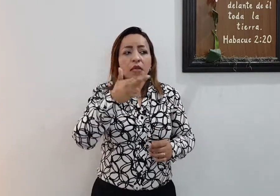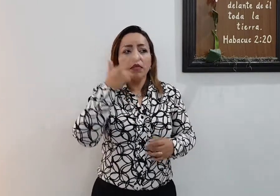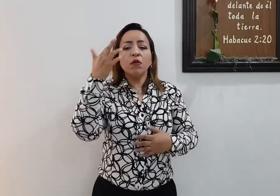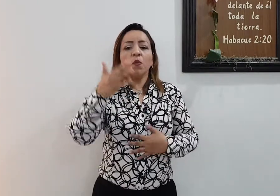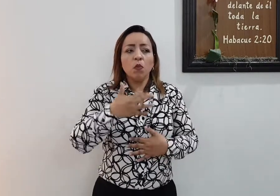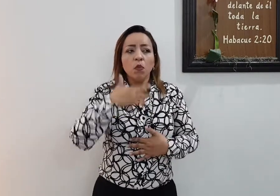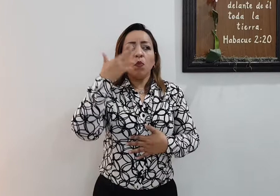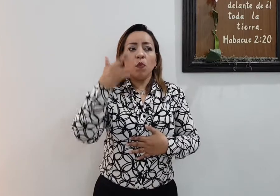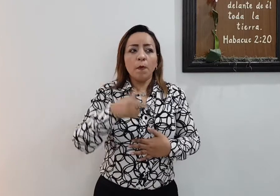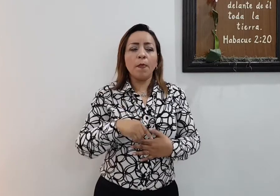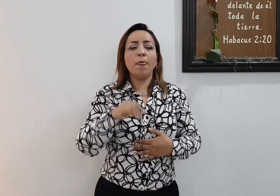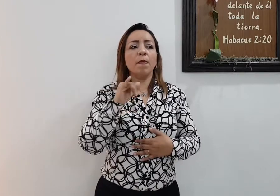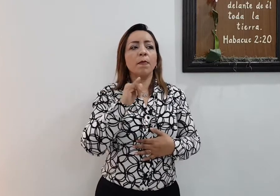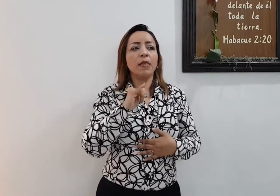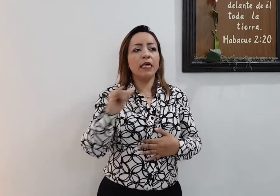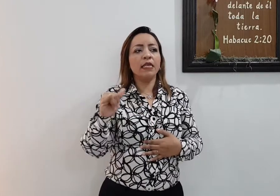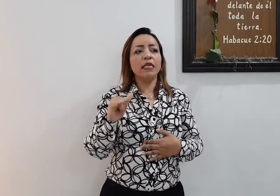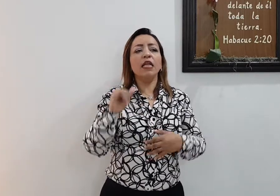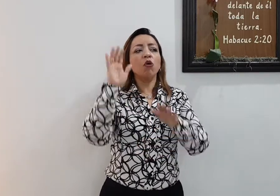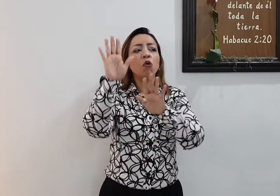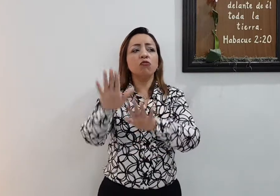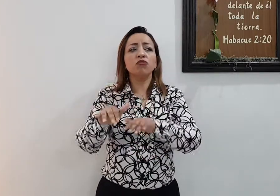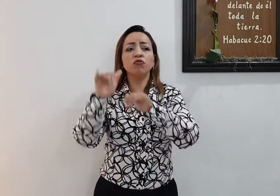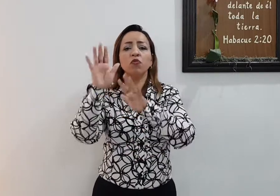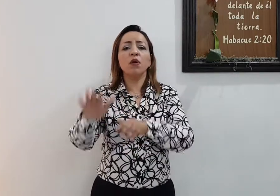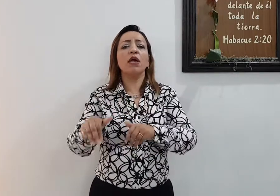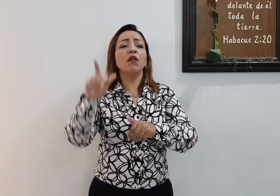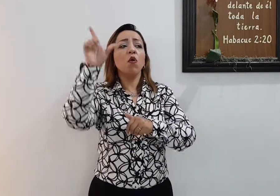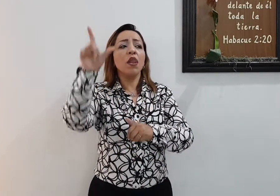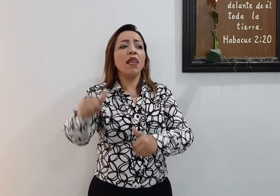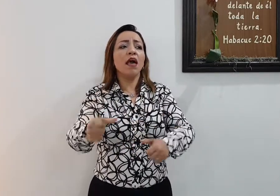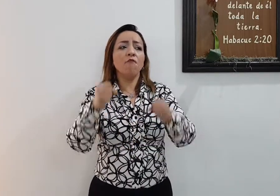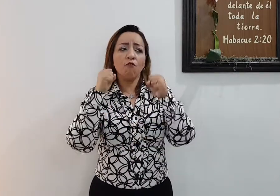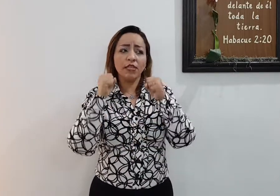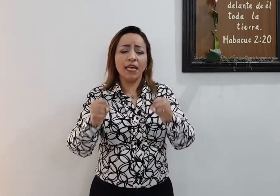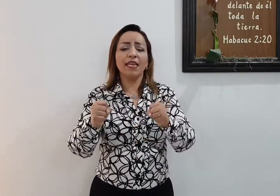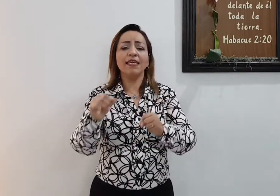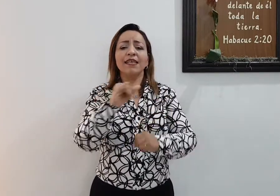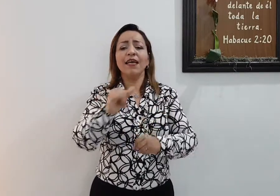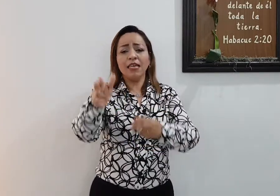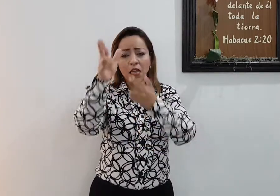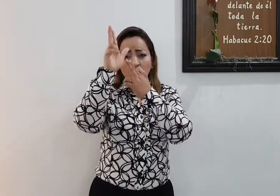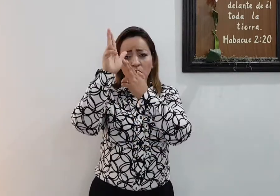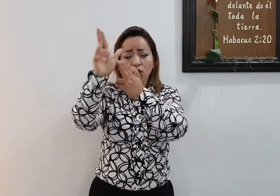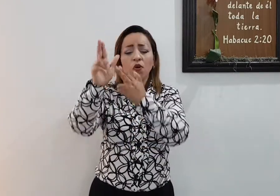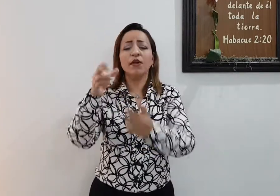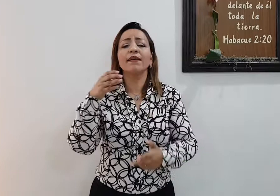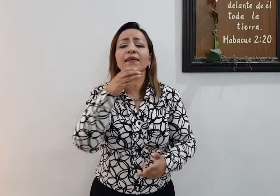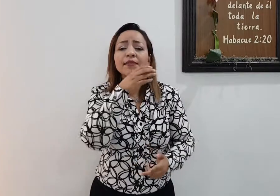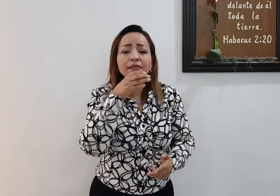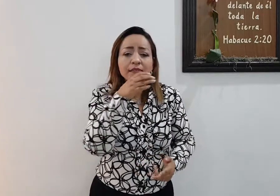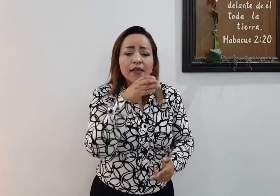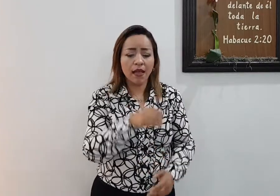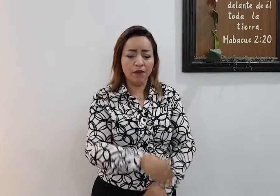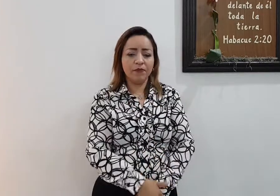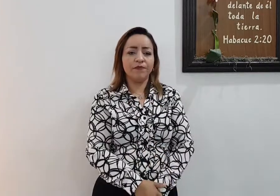el honor del cristiano. Si usted puede buscar ahí en Netflix la película Cuarto de